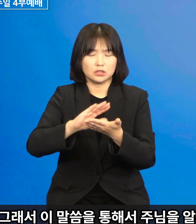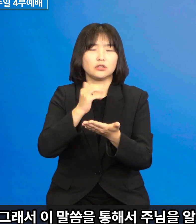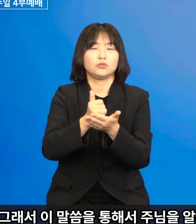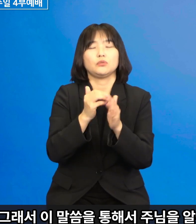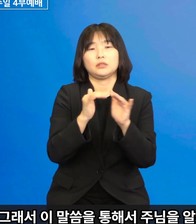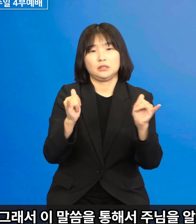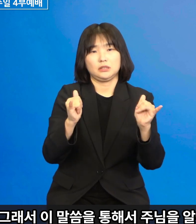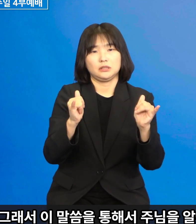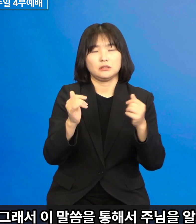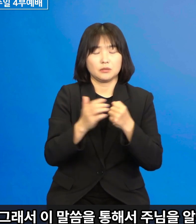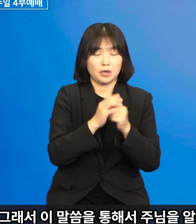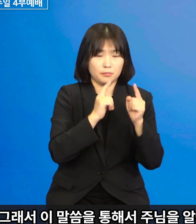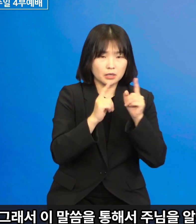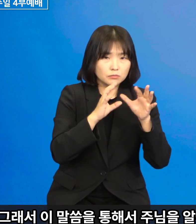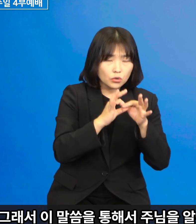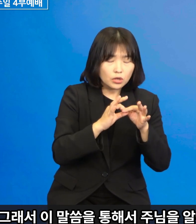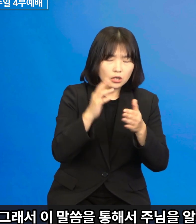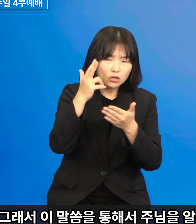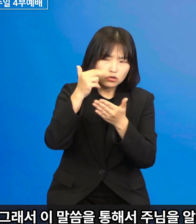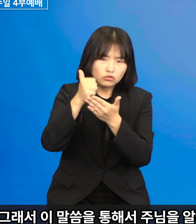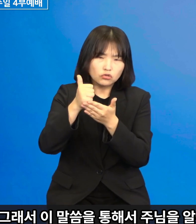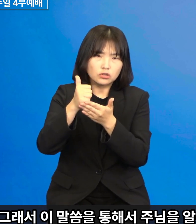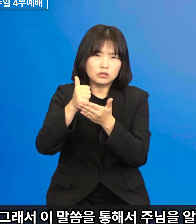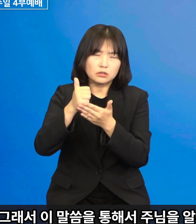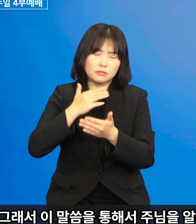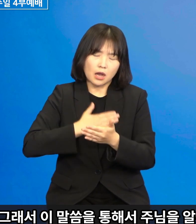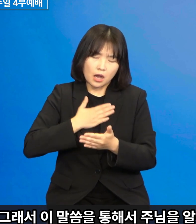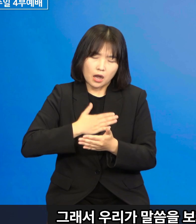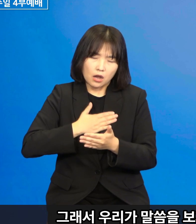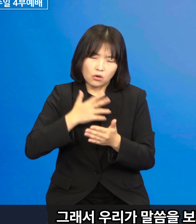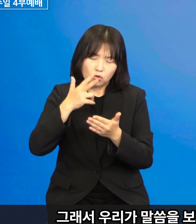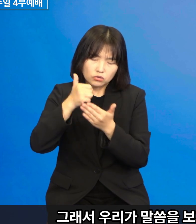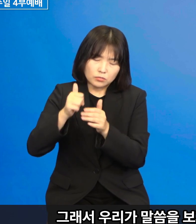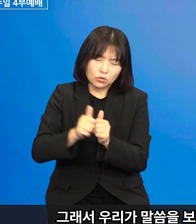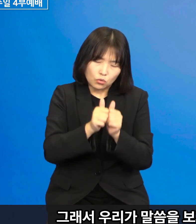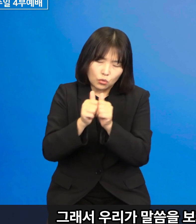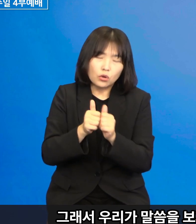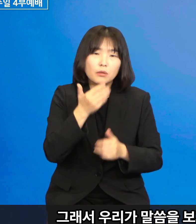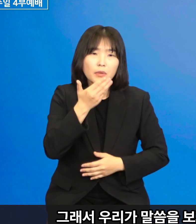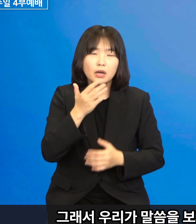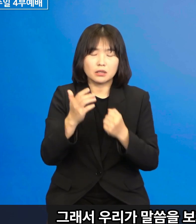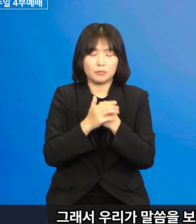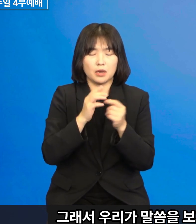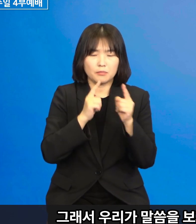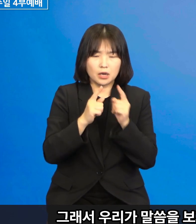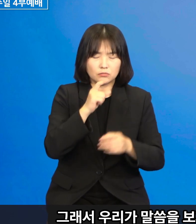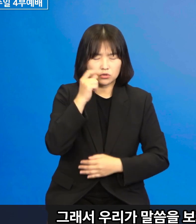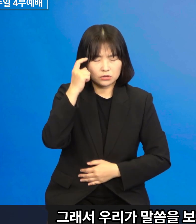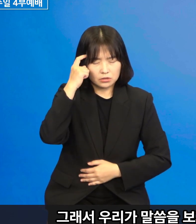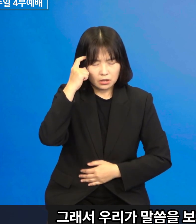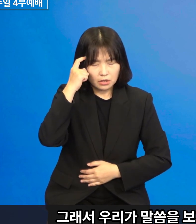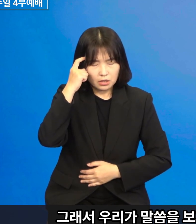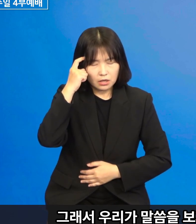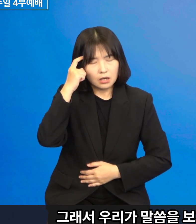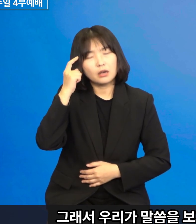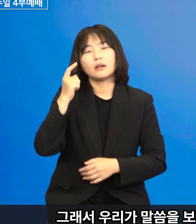이 말씀을 통해서 주님을 알아야 예수님과 동행할 수도 있는 거잖아요. 그래서 우리가 말씀을 보자는 것이고 묵상하자는 것이고,